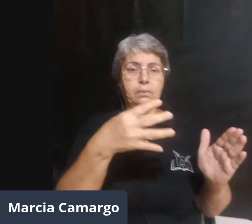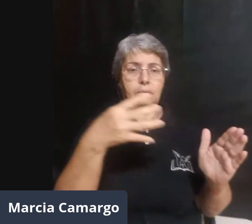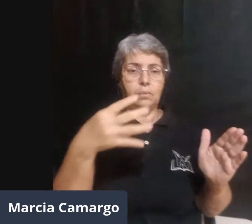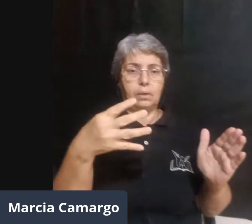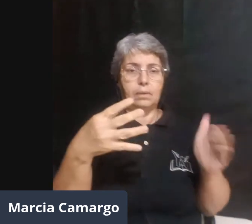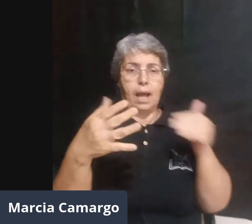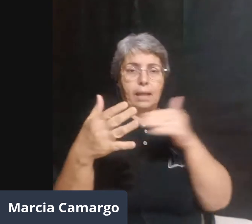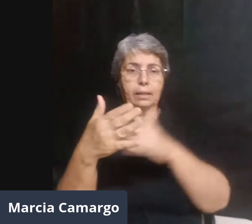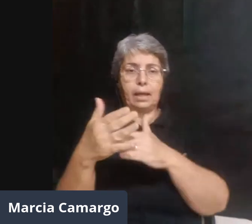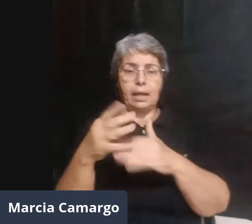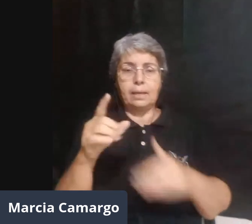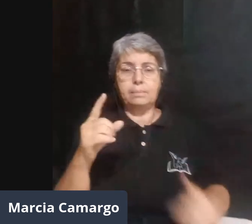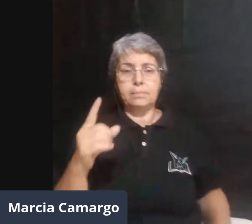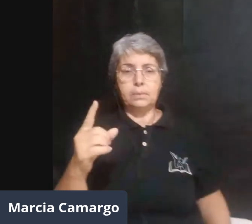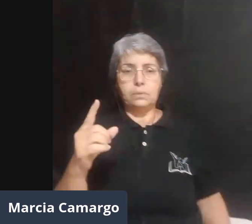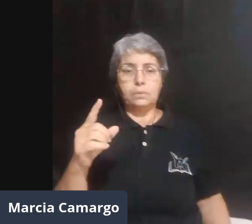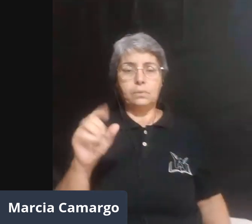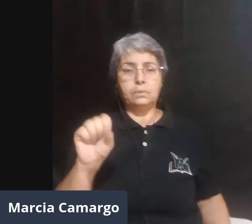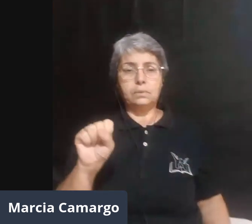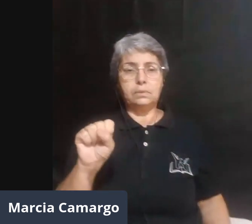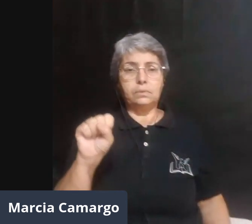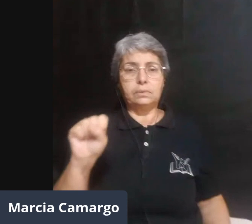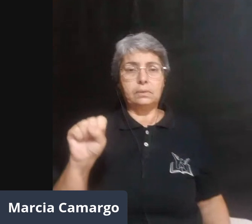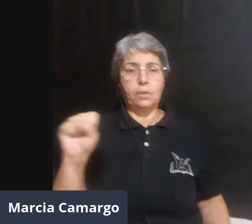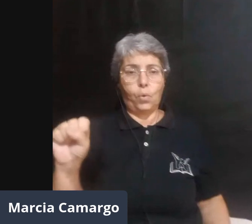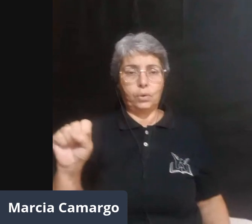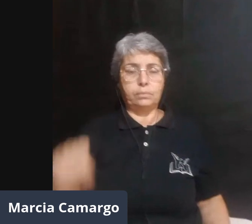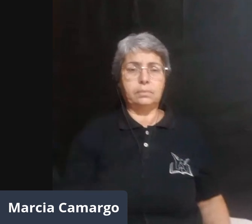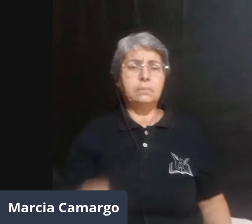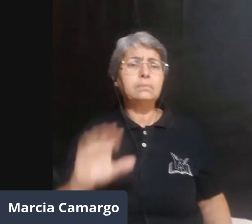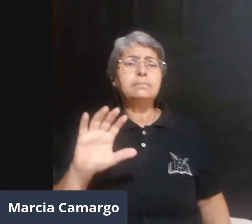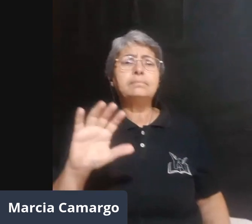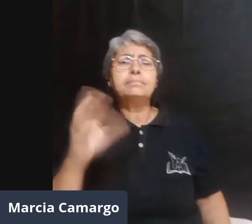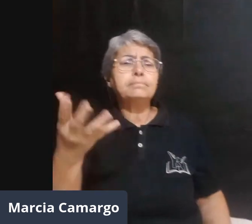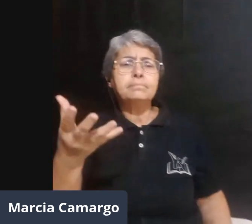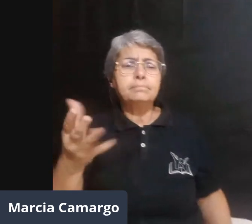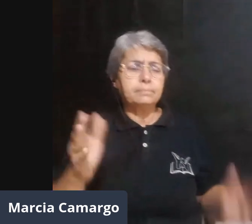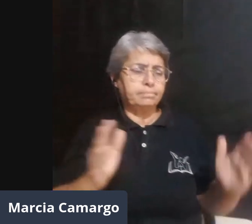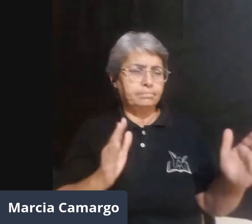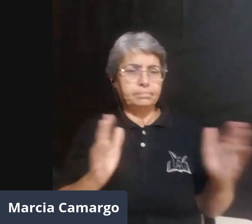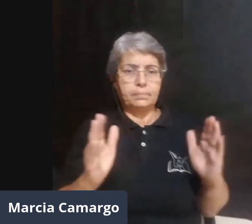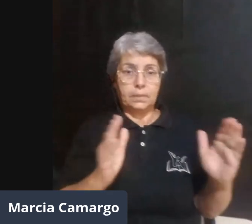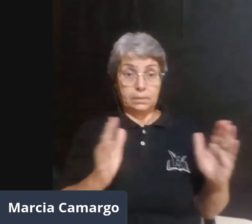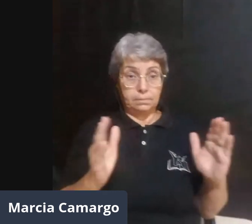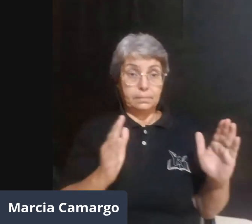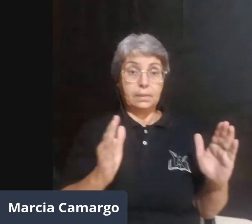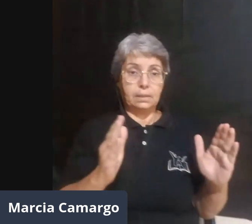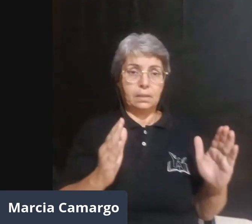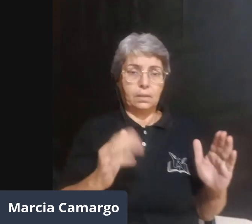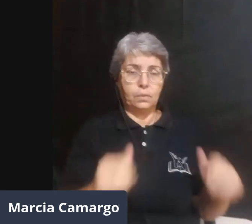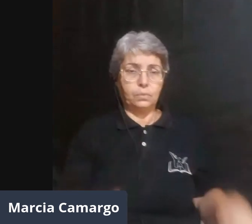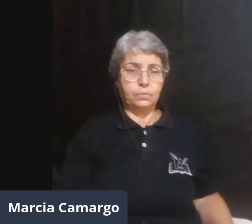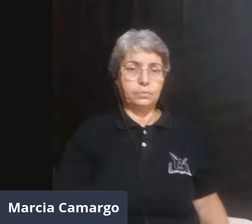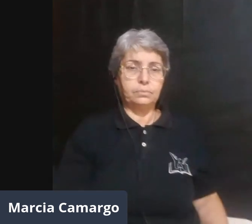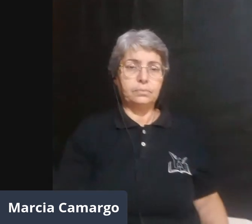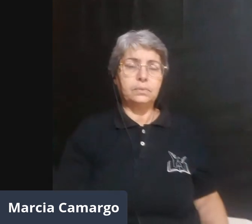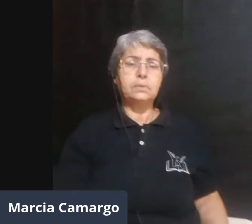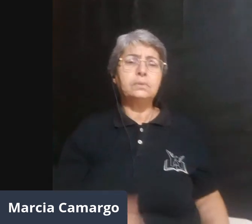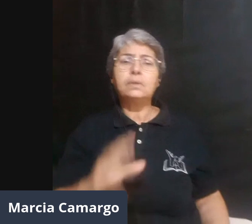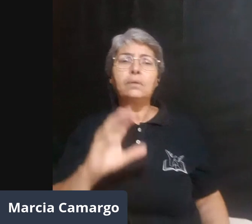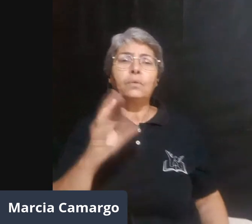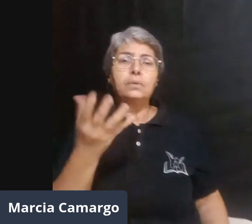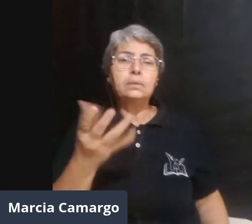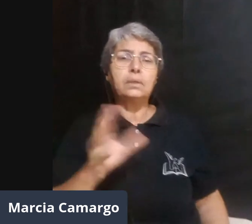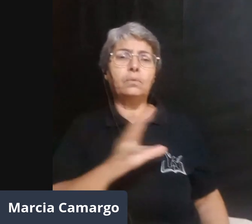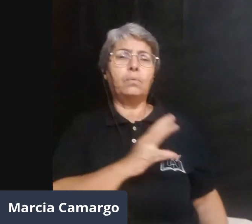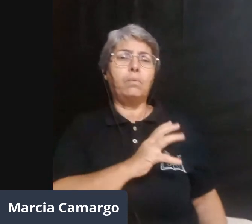1888. Nós vamos ver o que aconteceu nesse período com relação ao